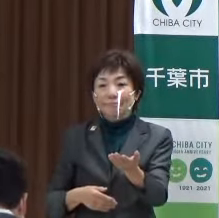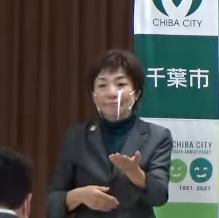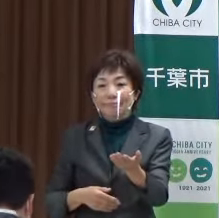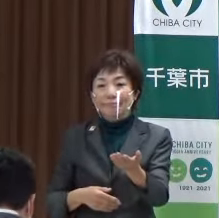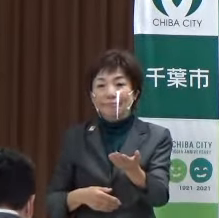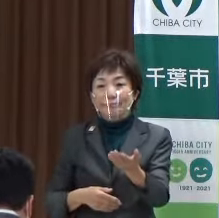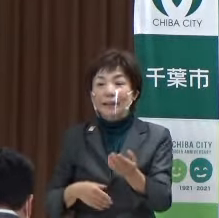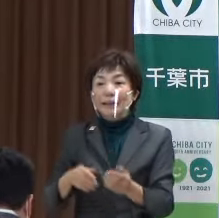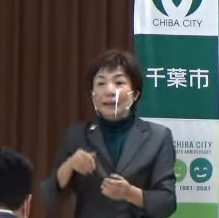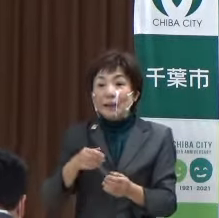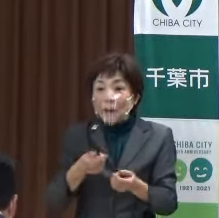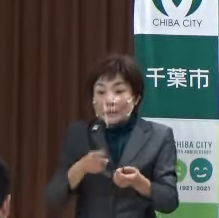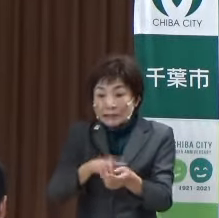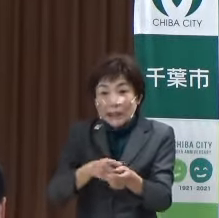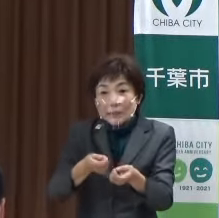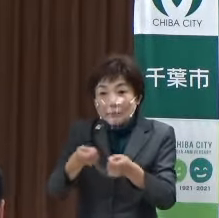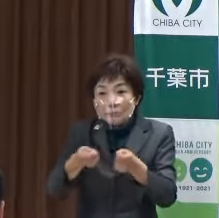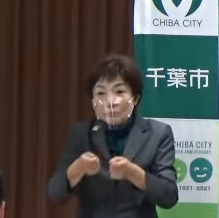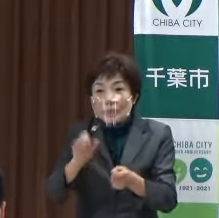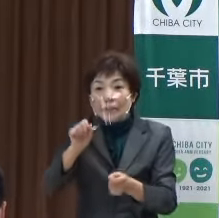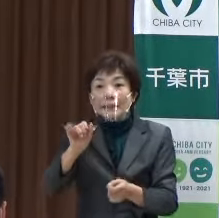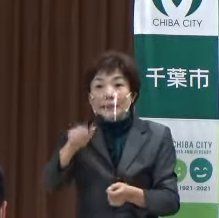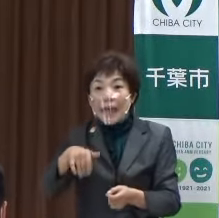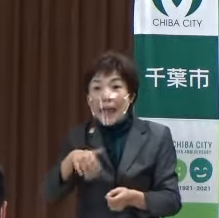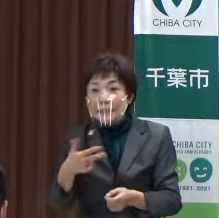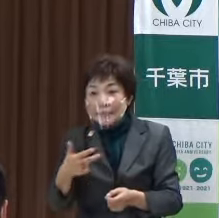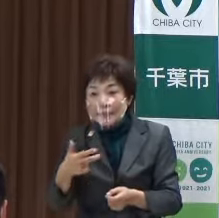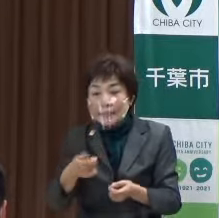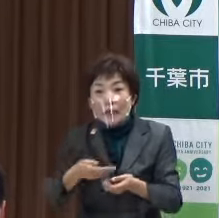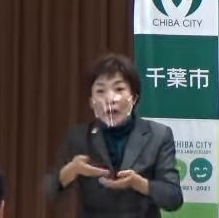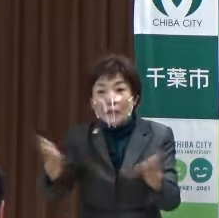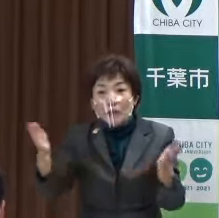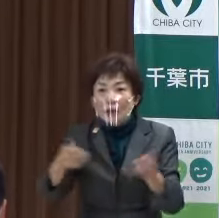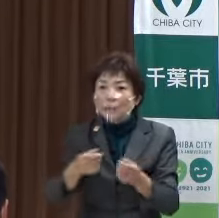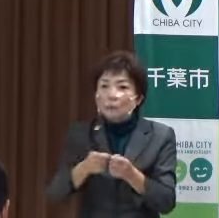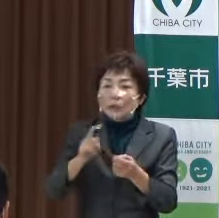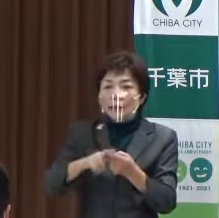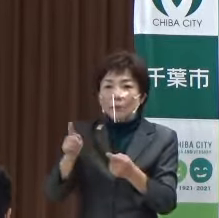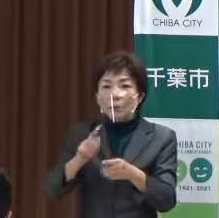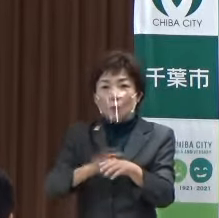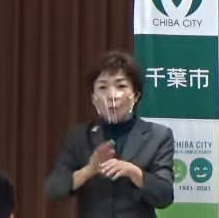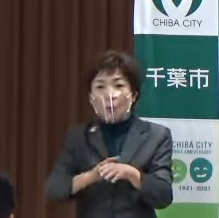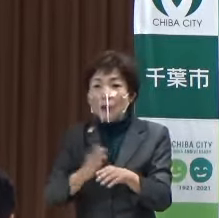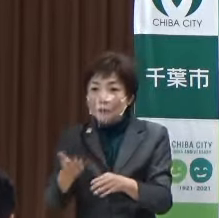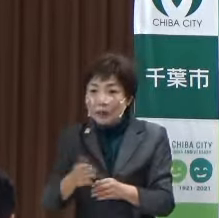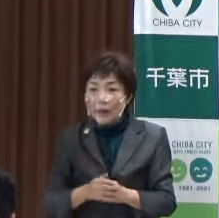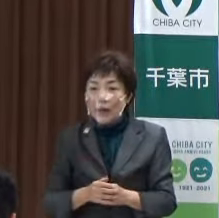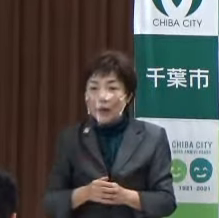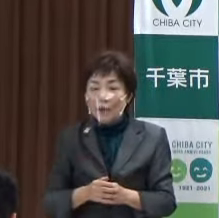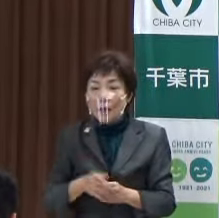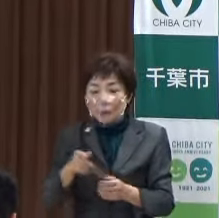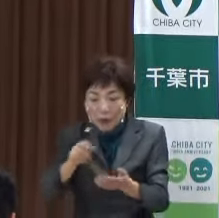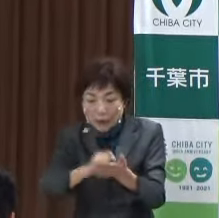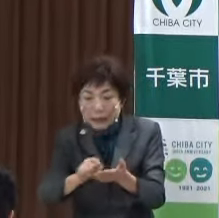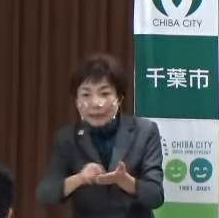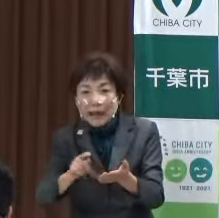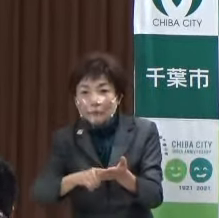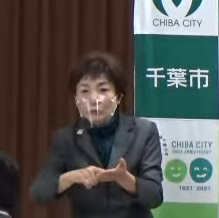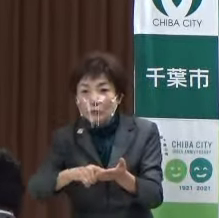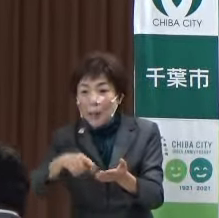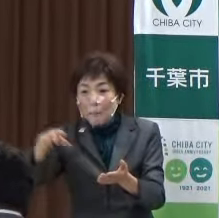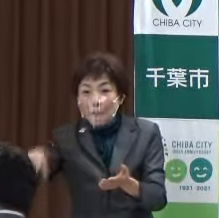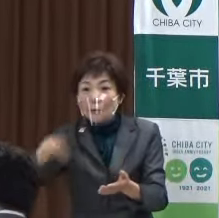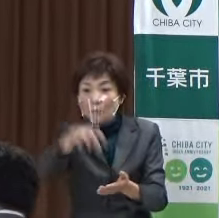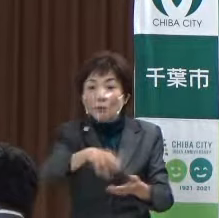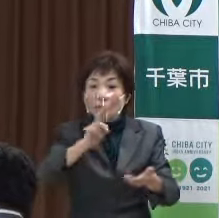サイネージ配信をなんか書いてらっしゃいます。これはなんか具体的になんかどういうところで出すとか、これが書いてあるところはもう決まっている